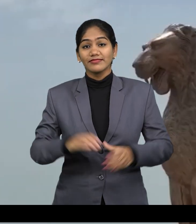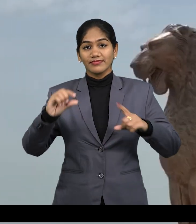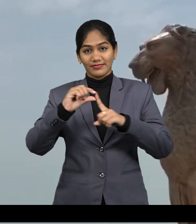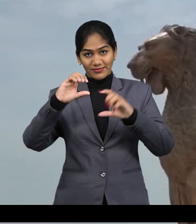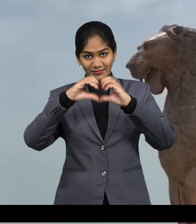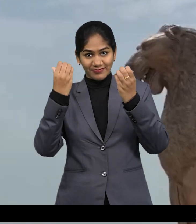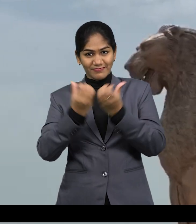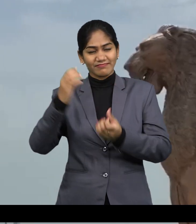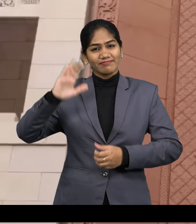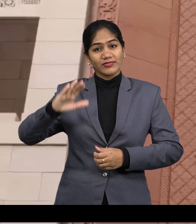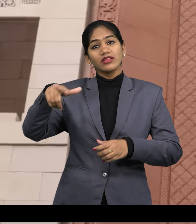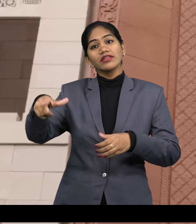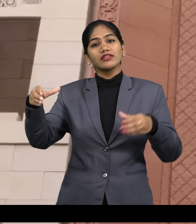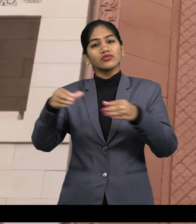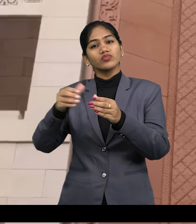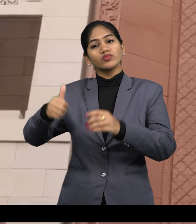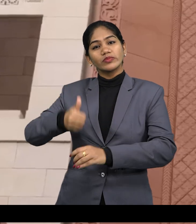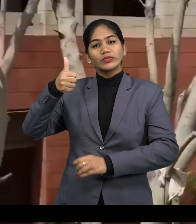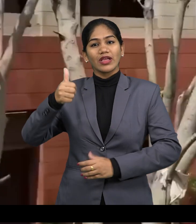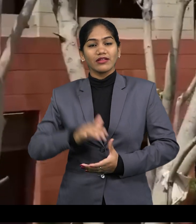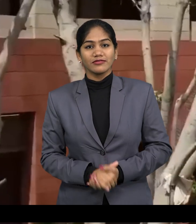భారత అటార్నీ జనరల్